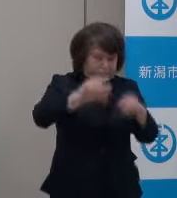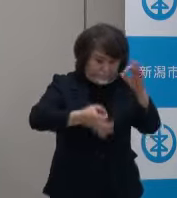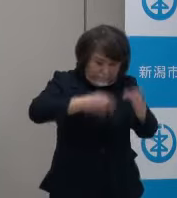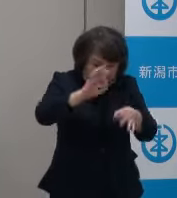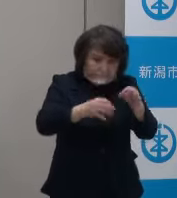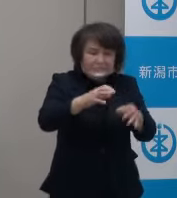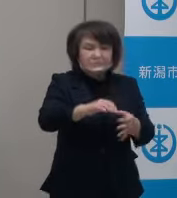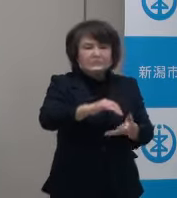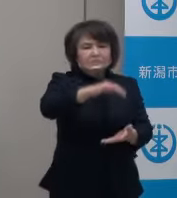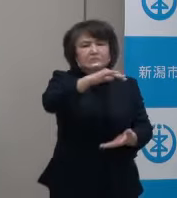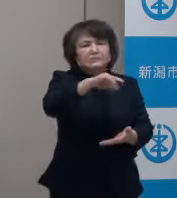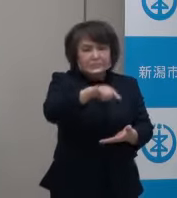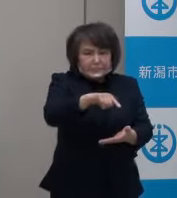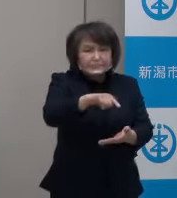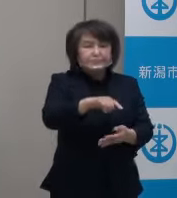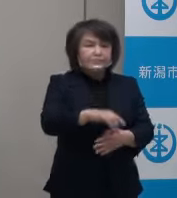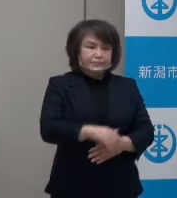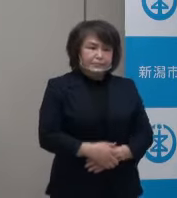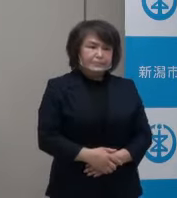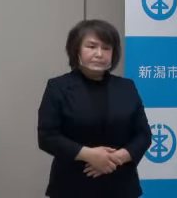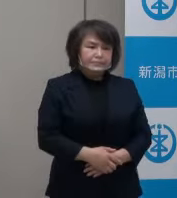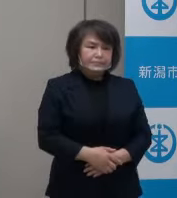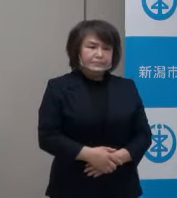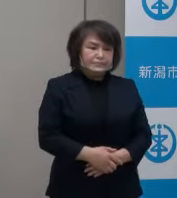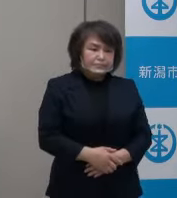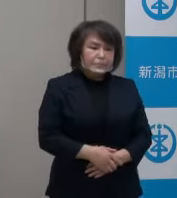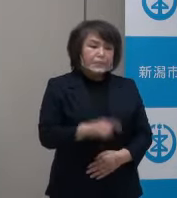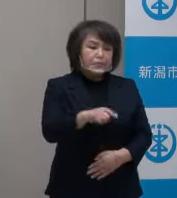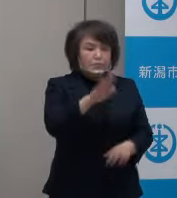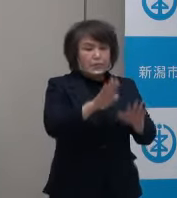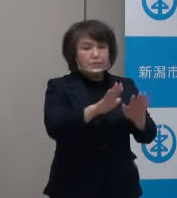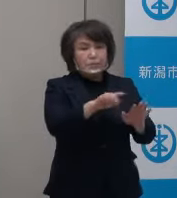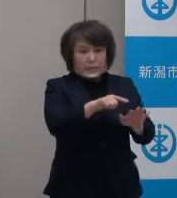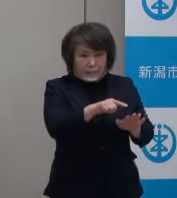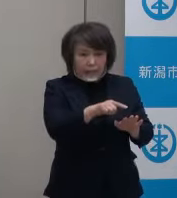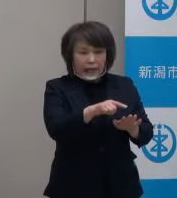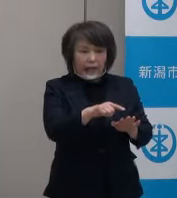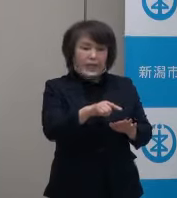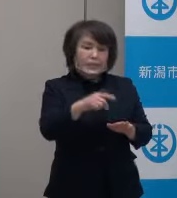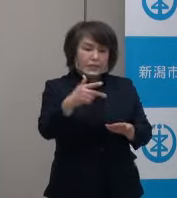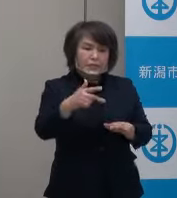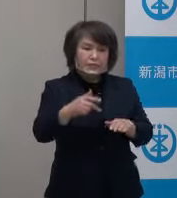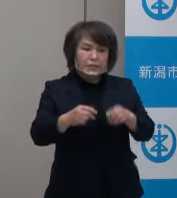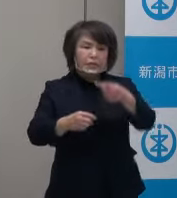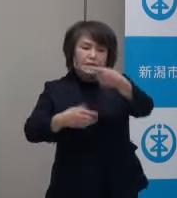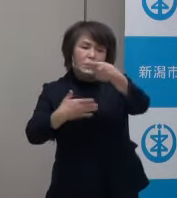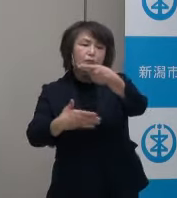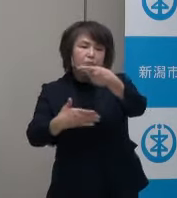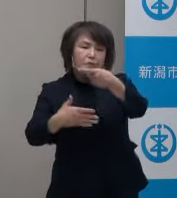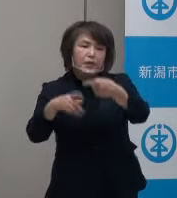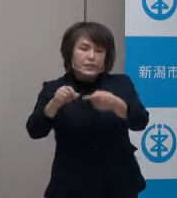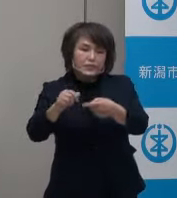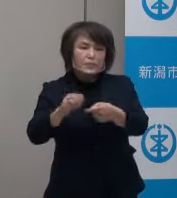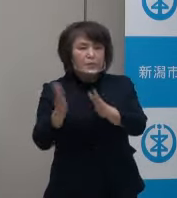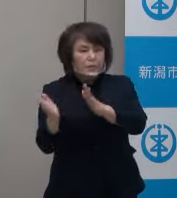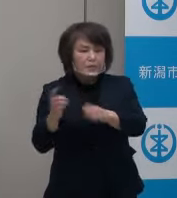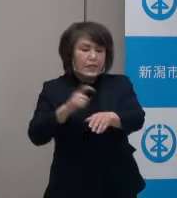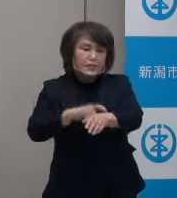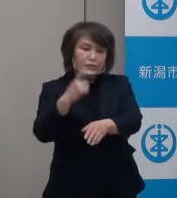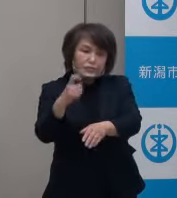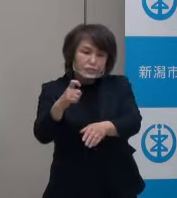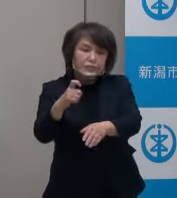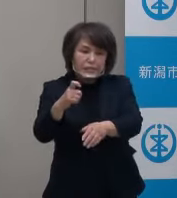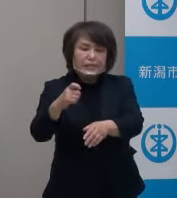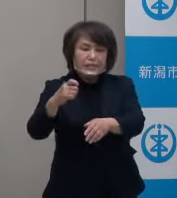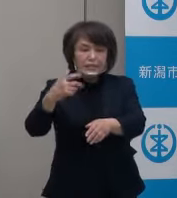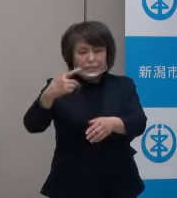われました。降雪に見舞われました。こうした状況を受け、市では9日土曜午前10時、市内